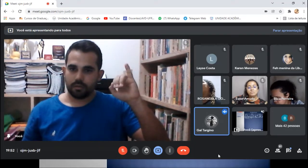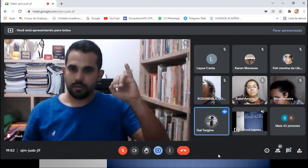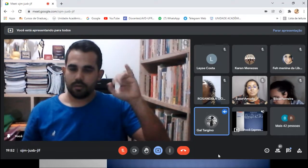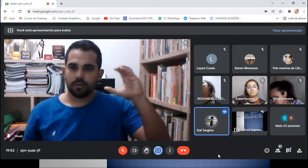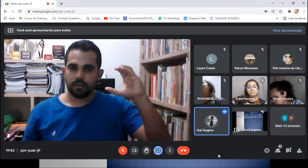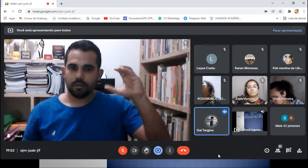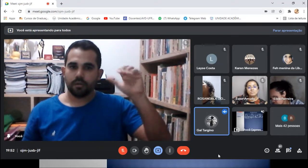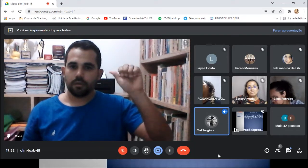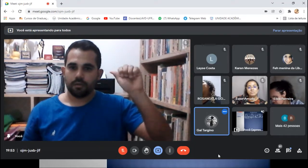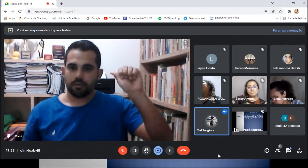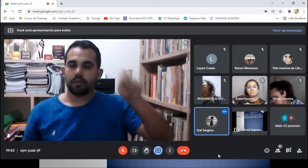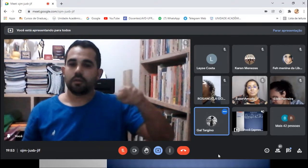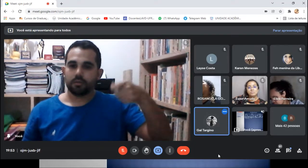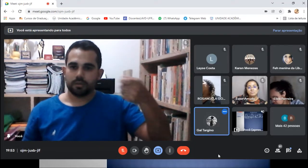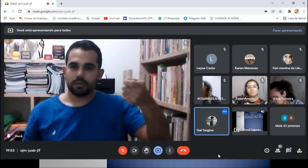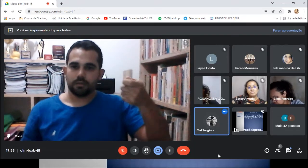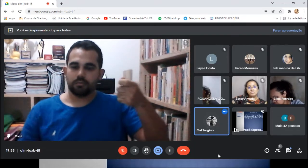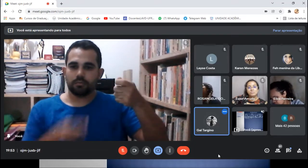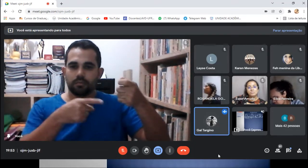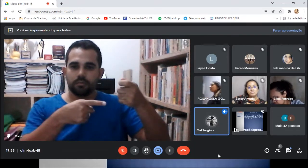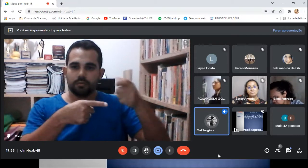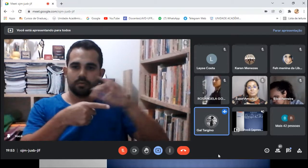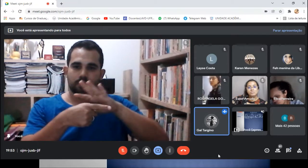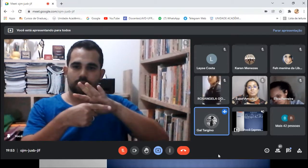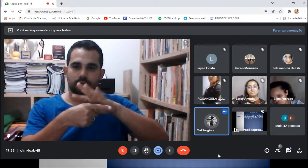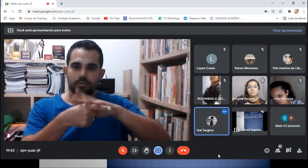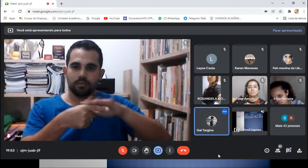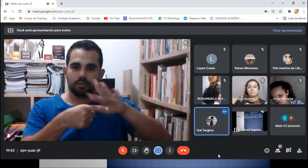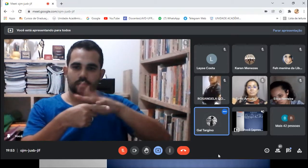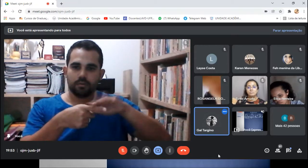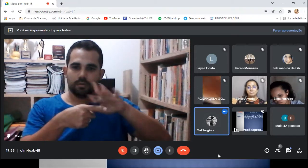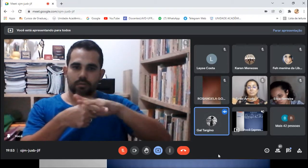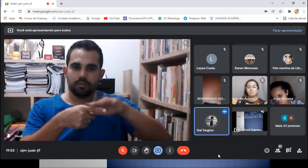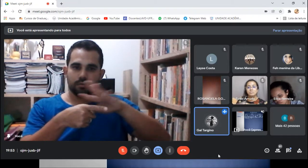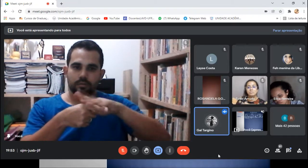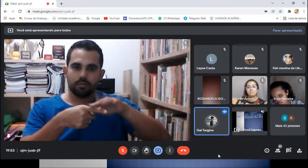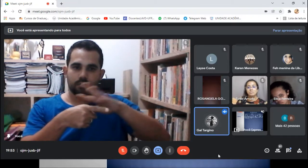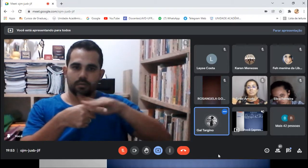fonética. O sinal é esse.